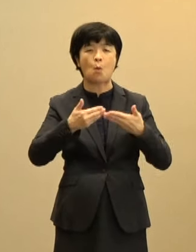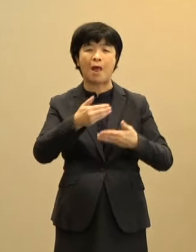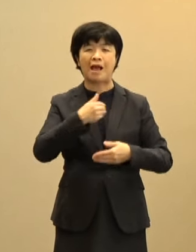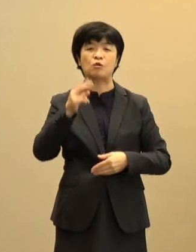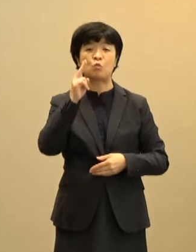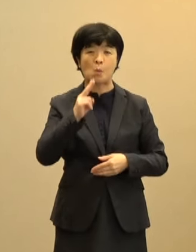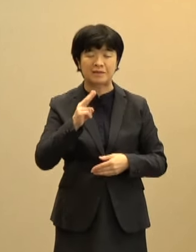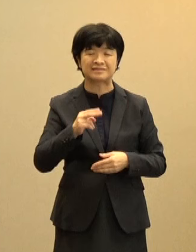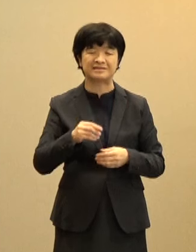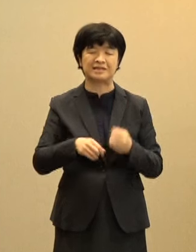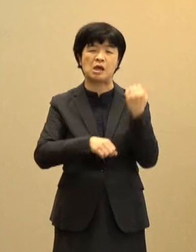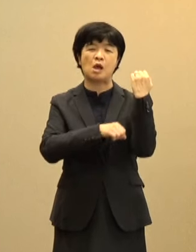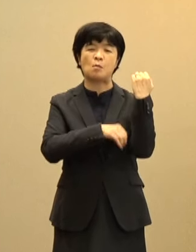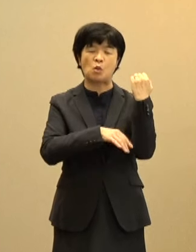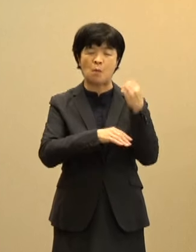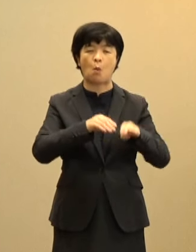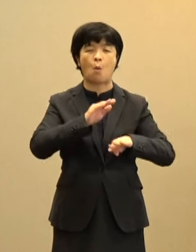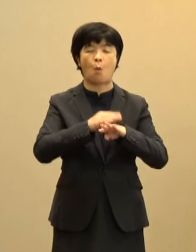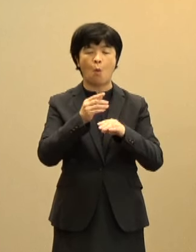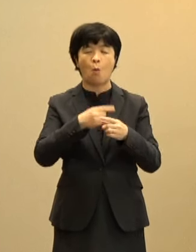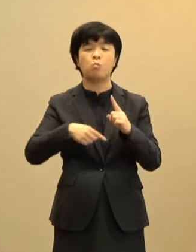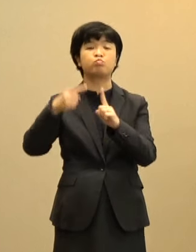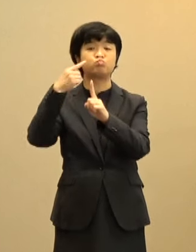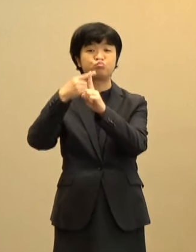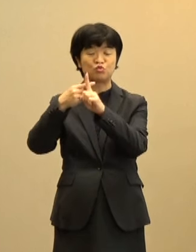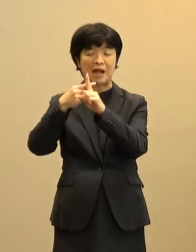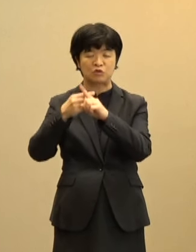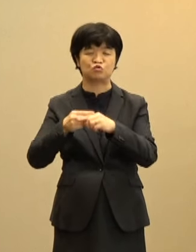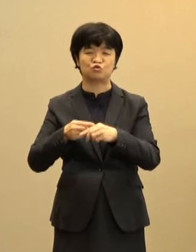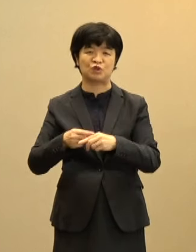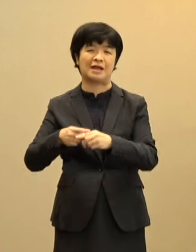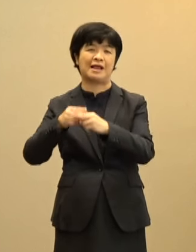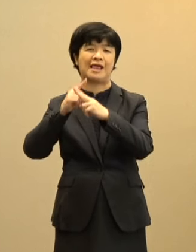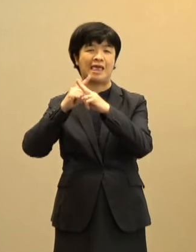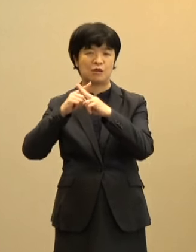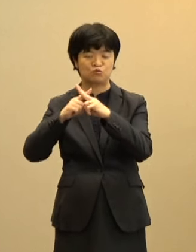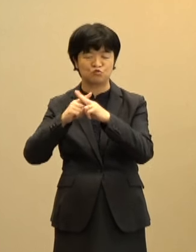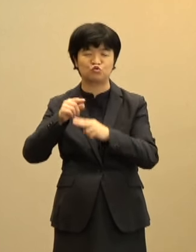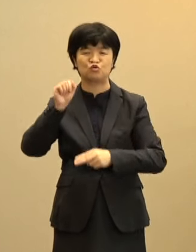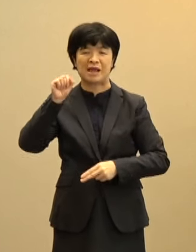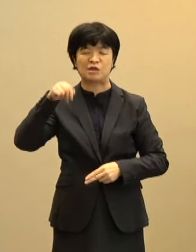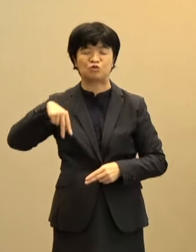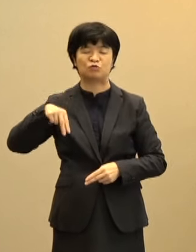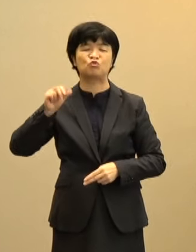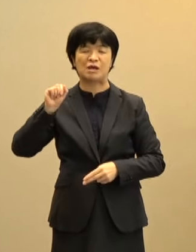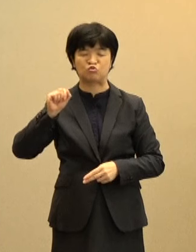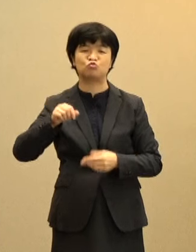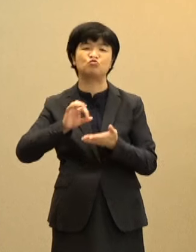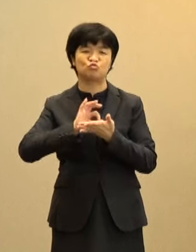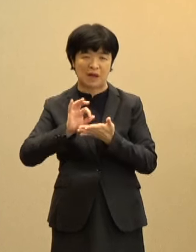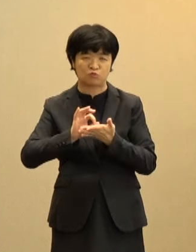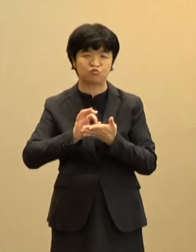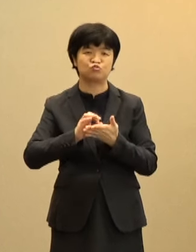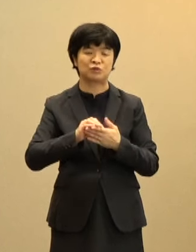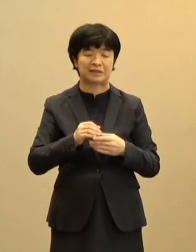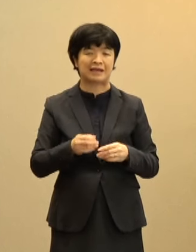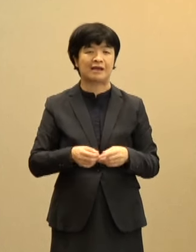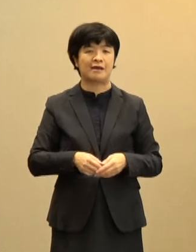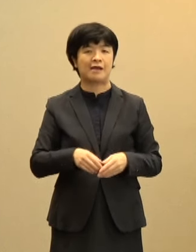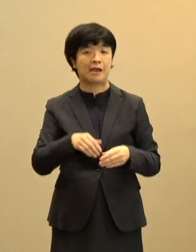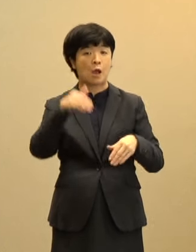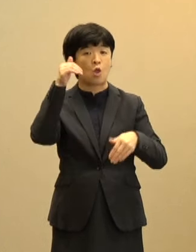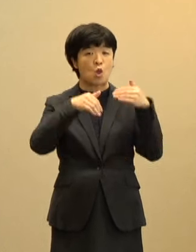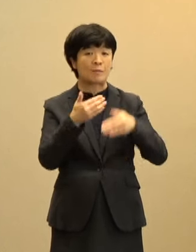加えてですね、X や SNS、そうしたところでの発信であったり、もしくは期日前投票制度を有効に活用していただ